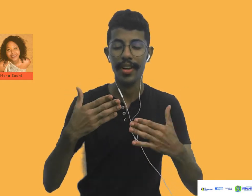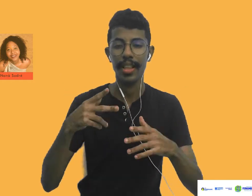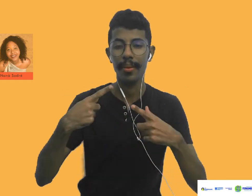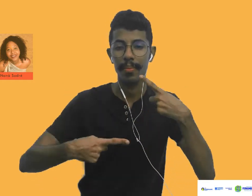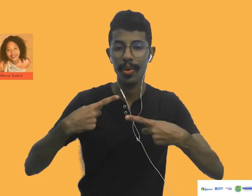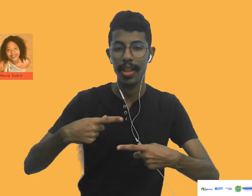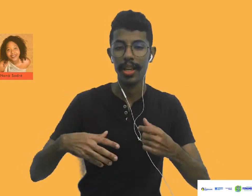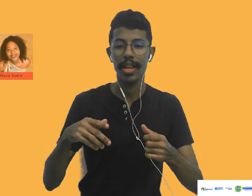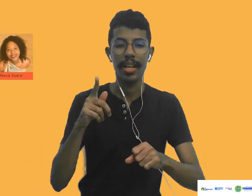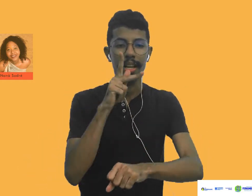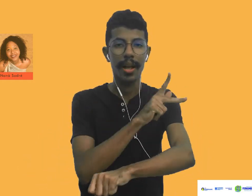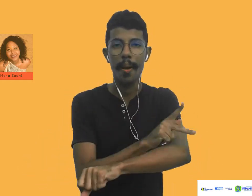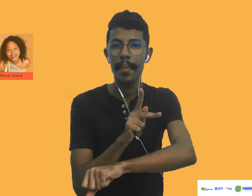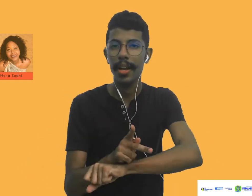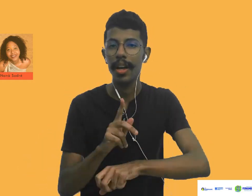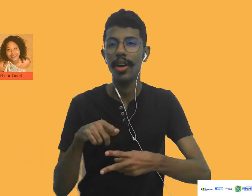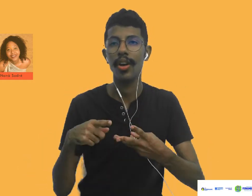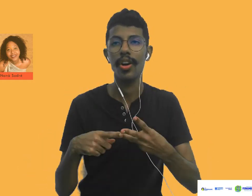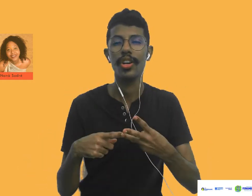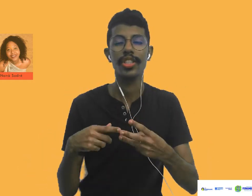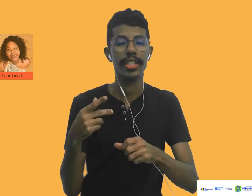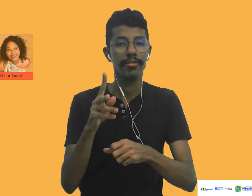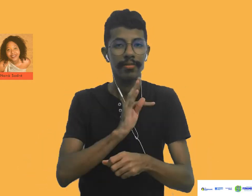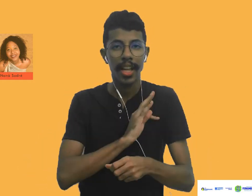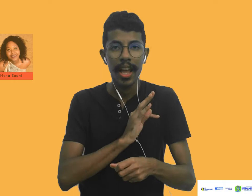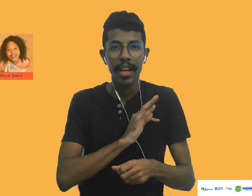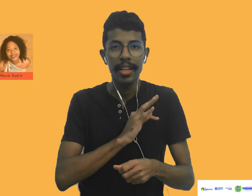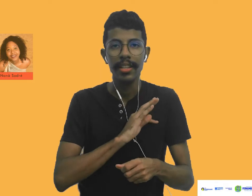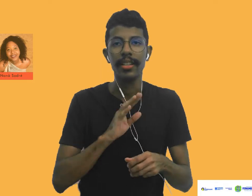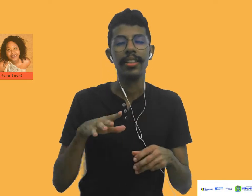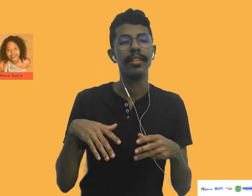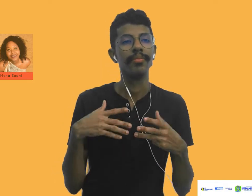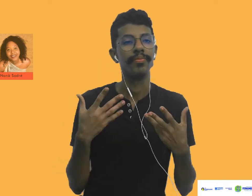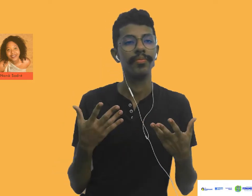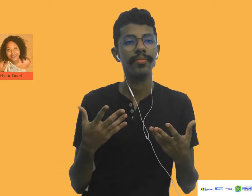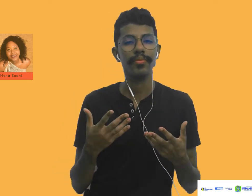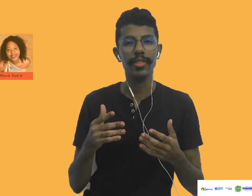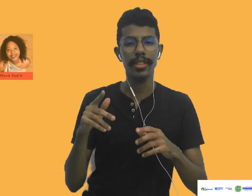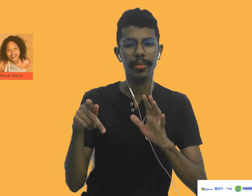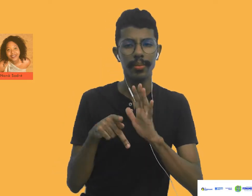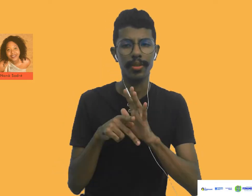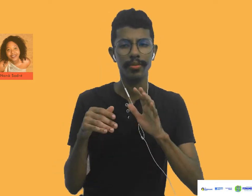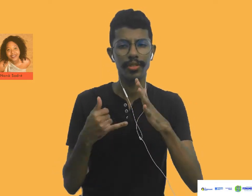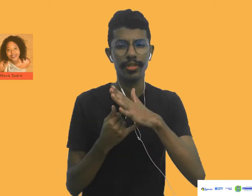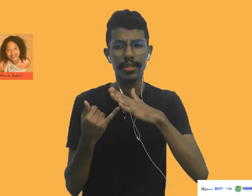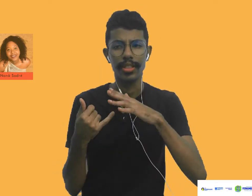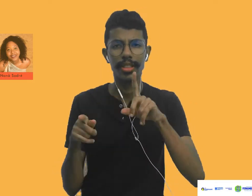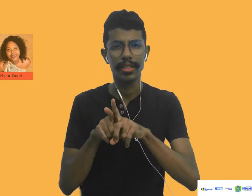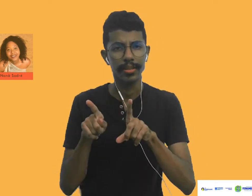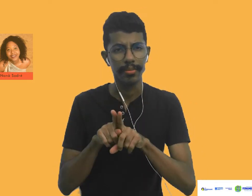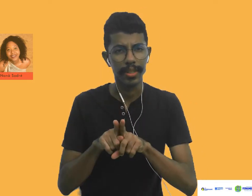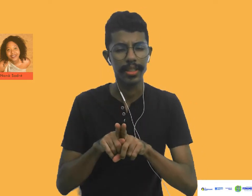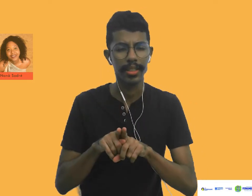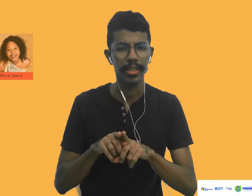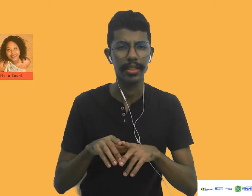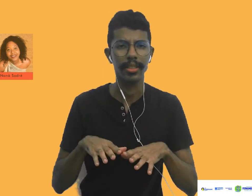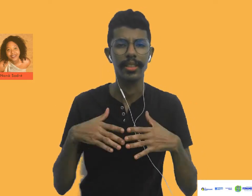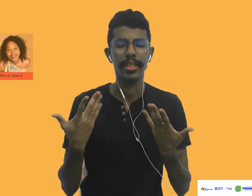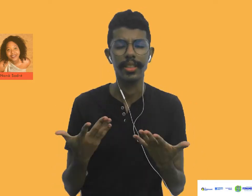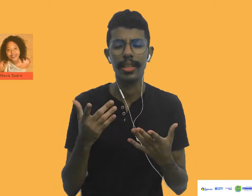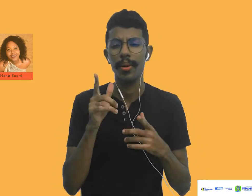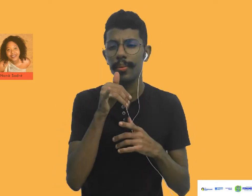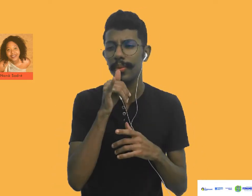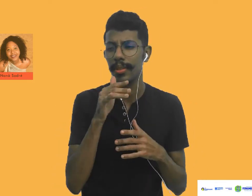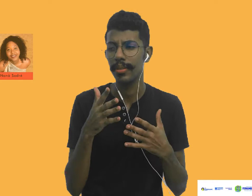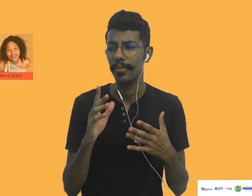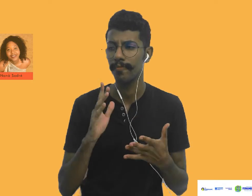né, nas frentes políticas, nas frentes pedagógicas, nas frentes técnicas, né, nas frentes de instituição, nós somos